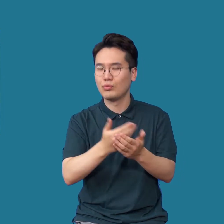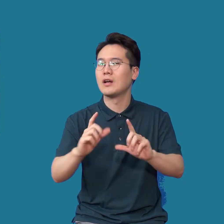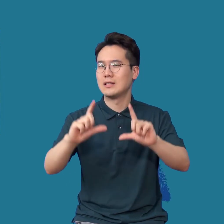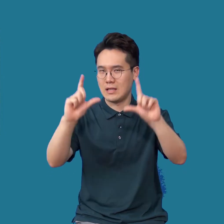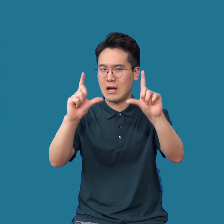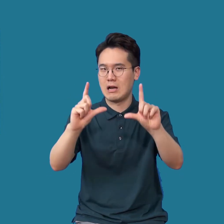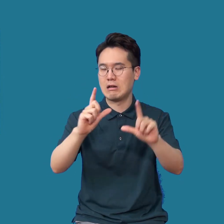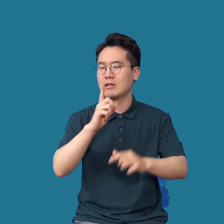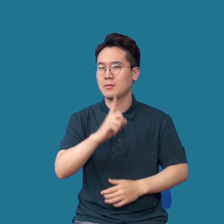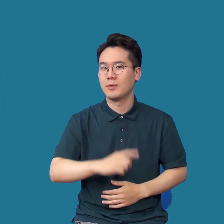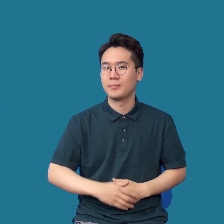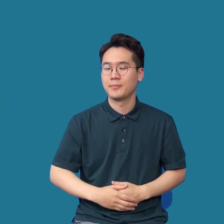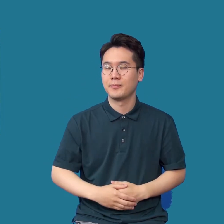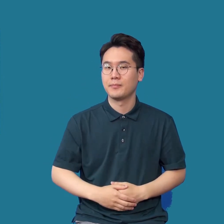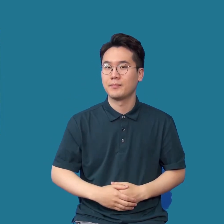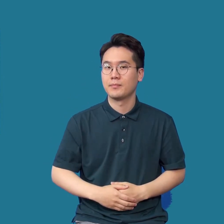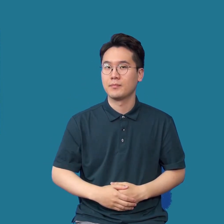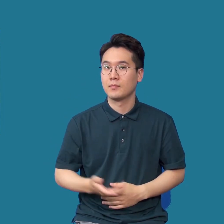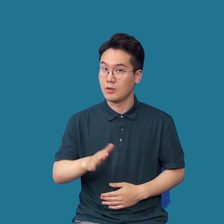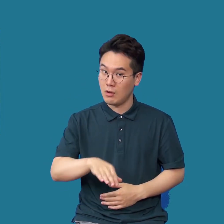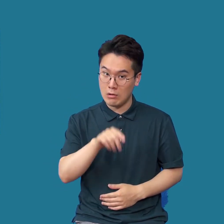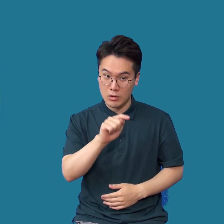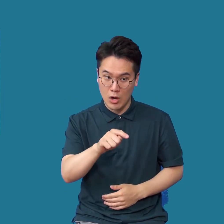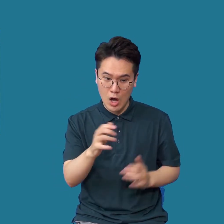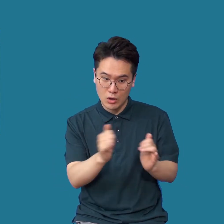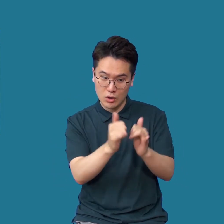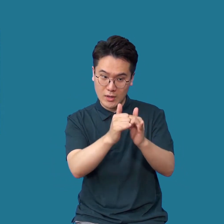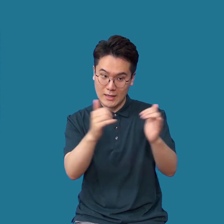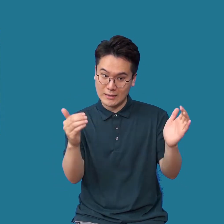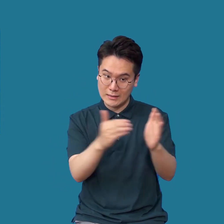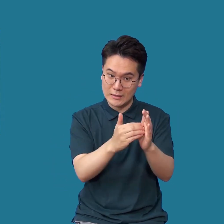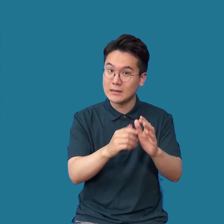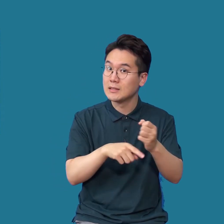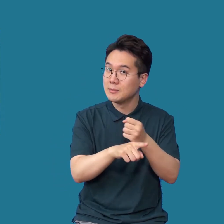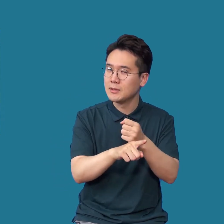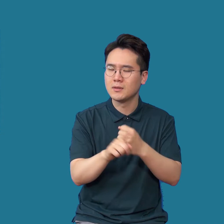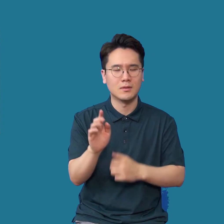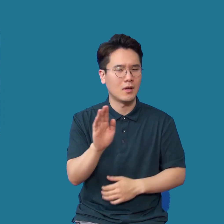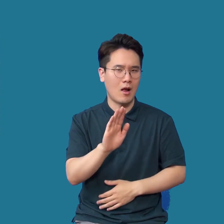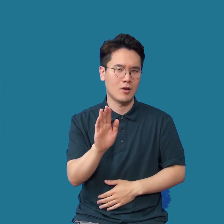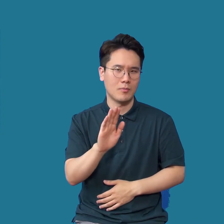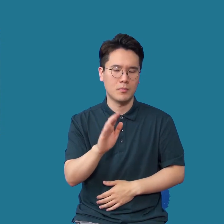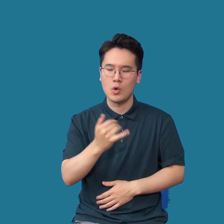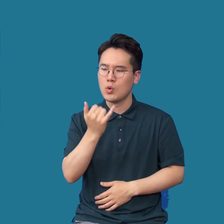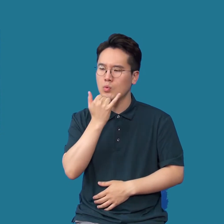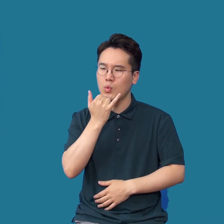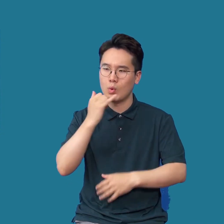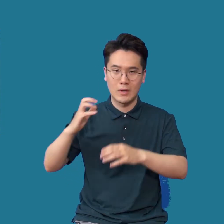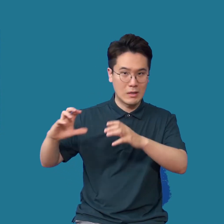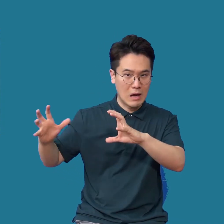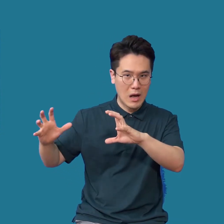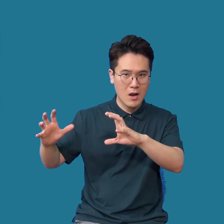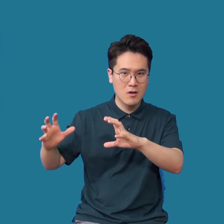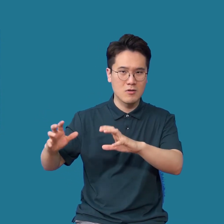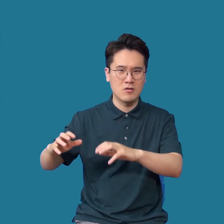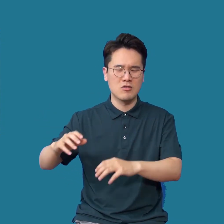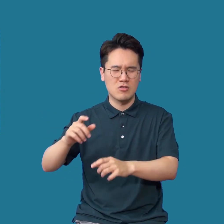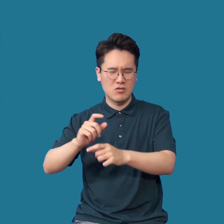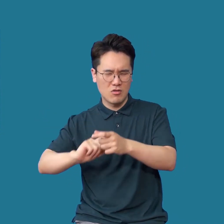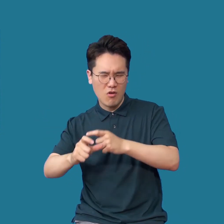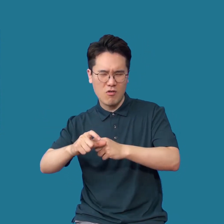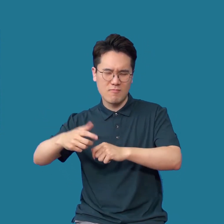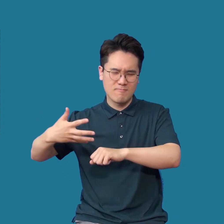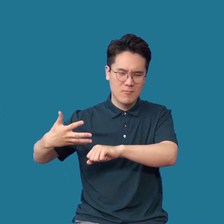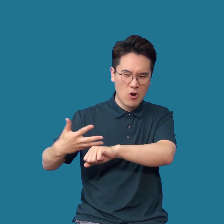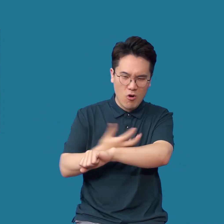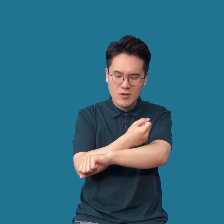그런데 그것이 곧 전쟁의 끝은 아니었습니다. 독일은 최후의 발악을 하면서 더 거세게